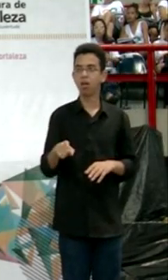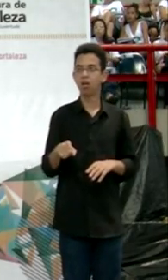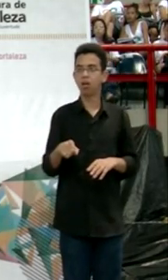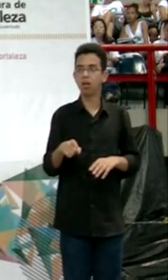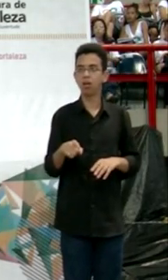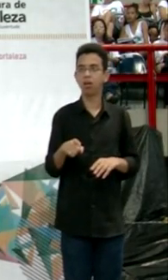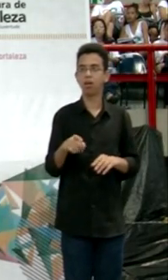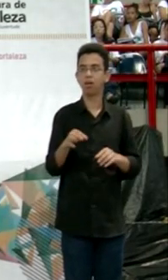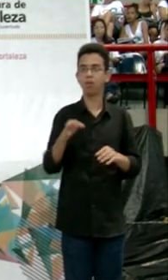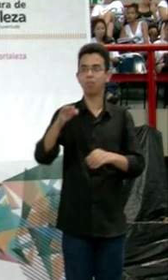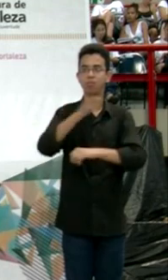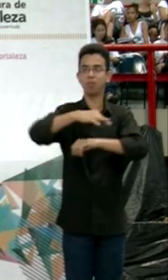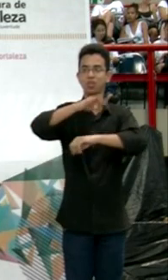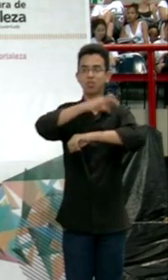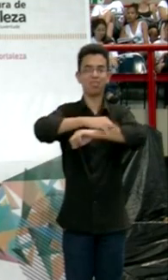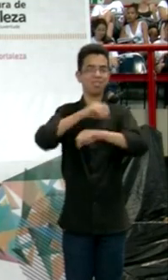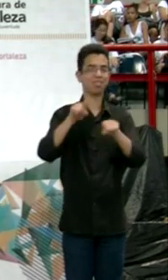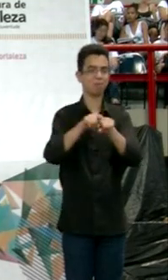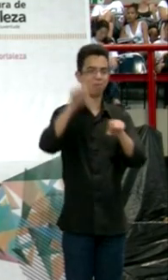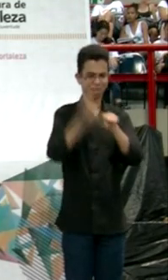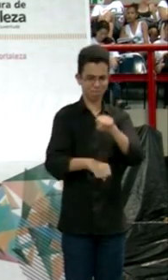Matar muriçoca?